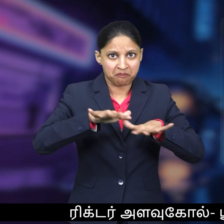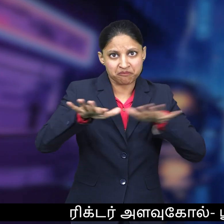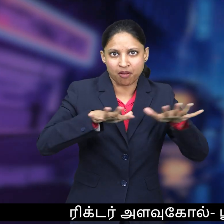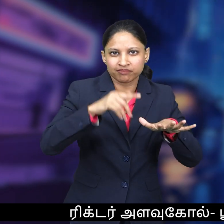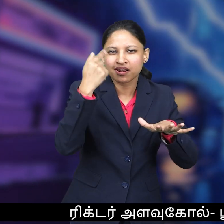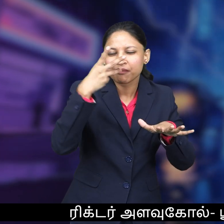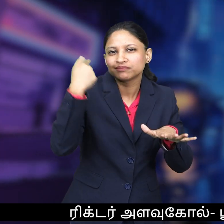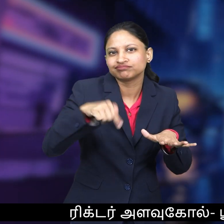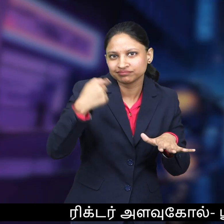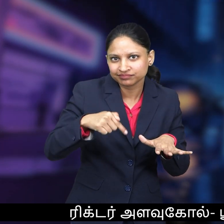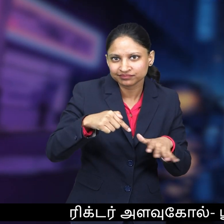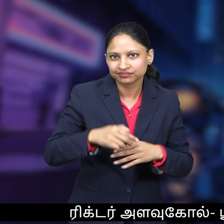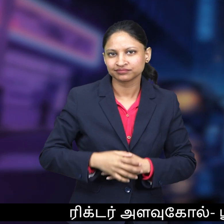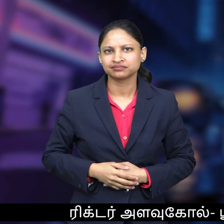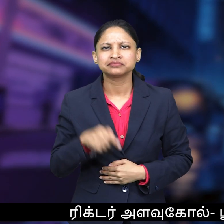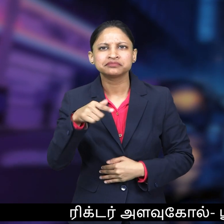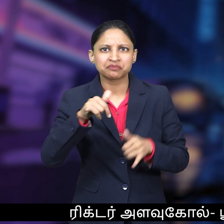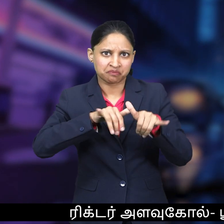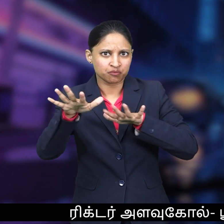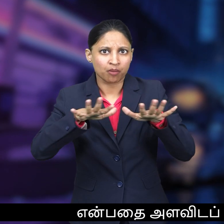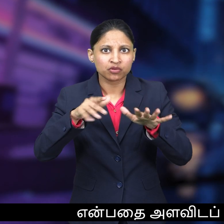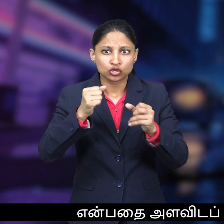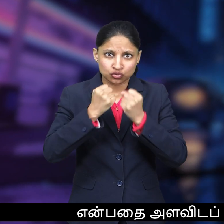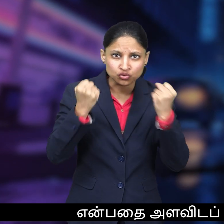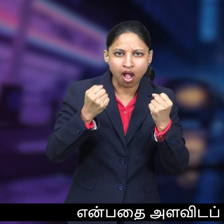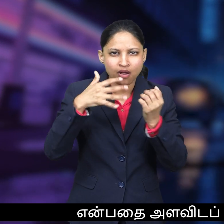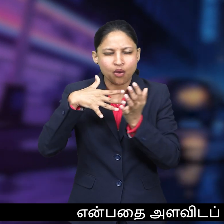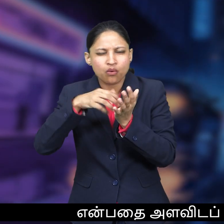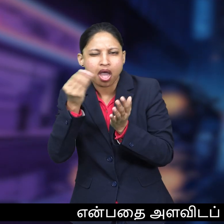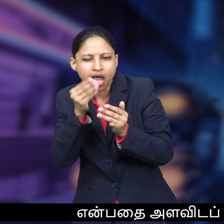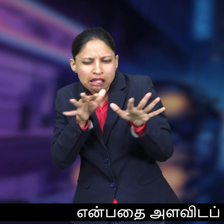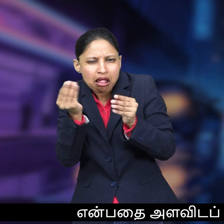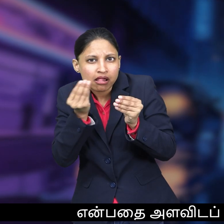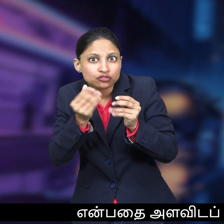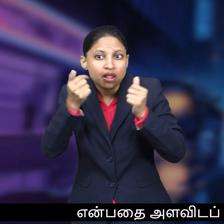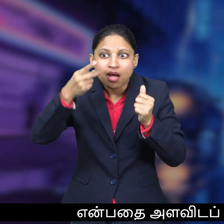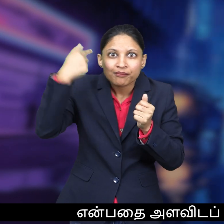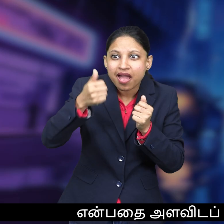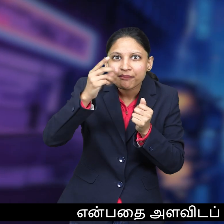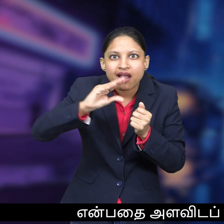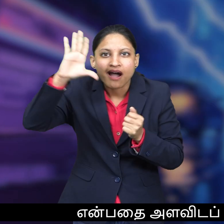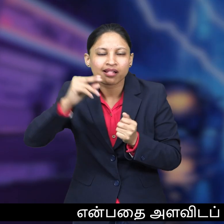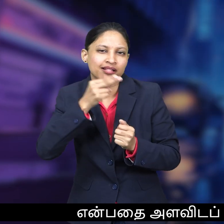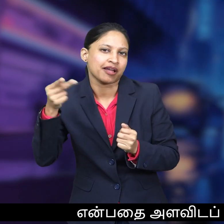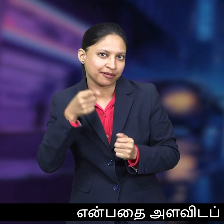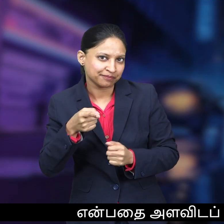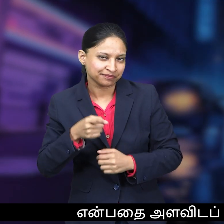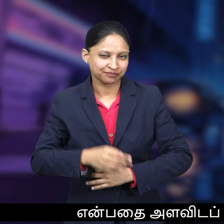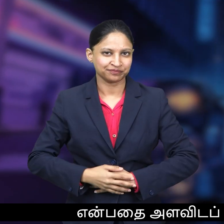ரிக்டர் அளவுகோல், பூகம்பம் எவ்வளவு வலிமையானது என்பதை அளவிட பயன்படுத்தப்படும் அளவுகோல்.